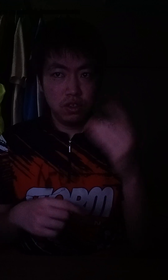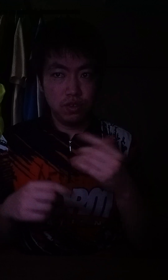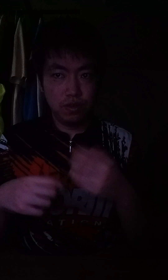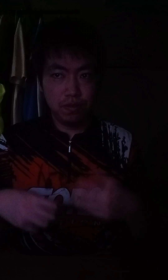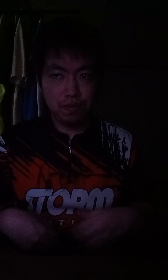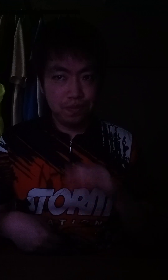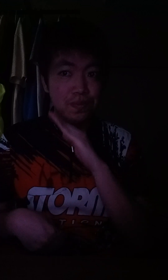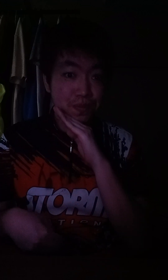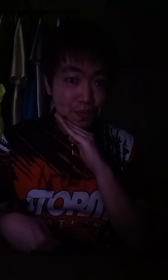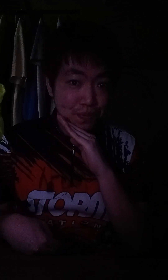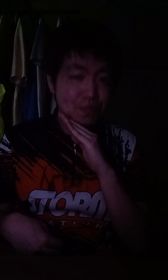그래?